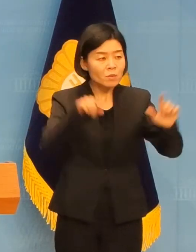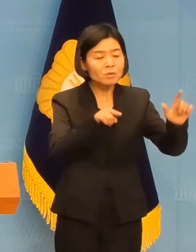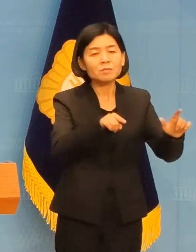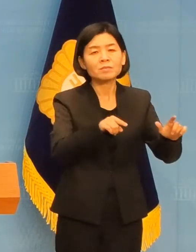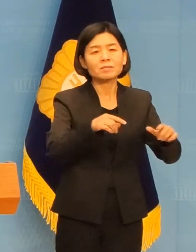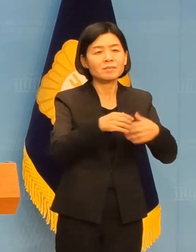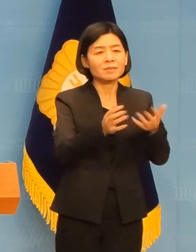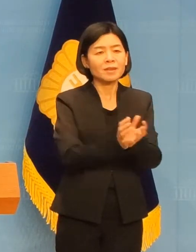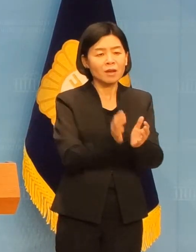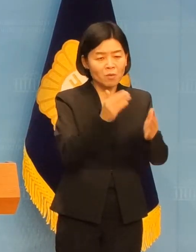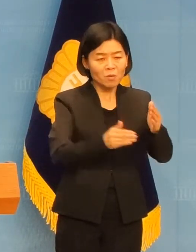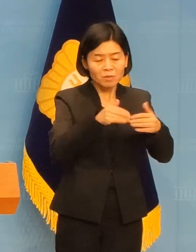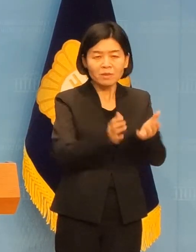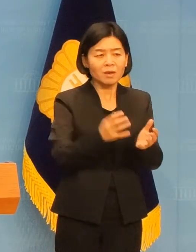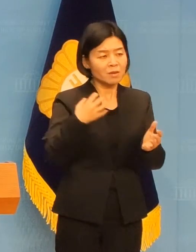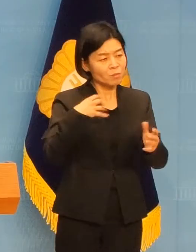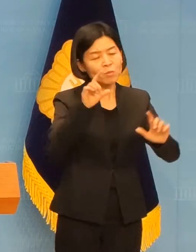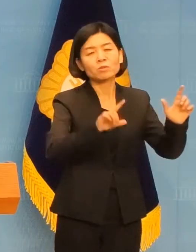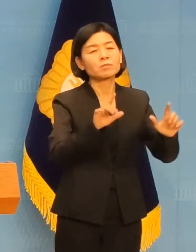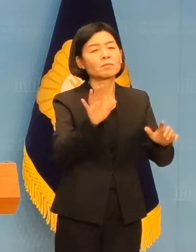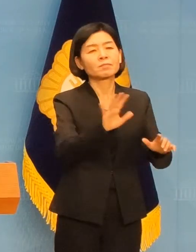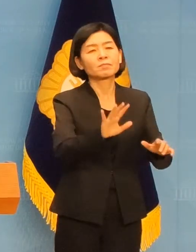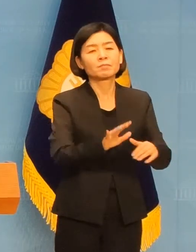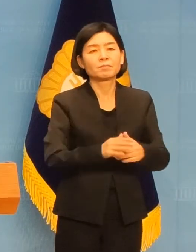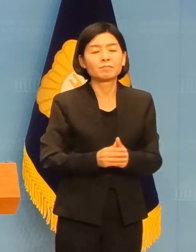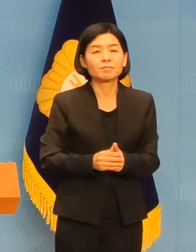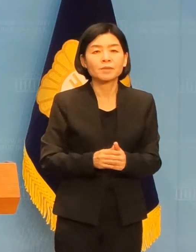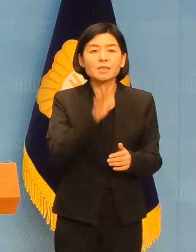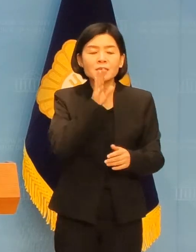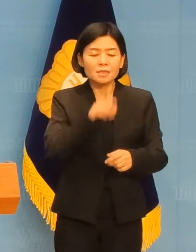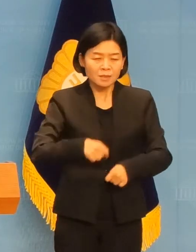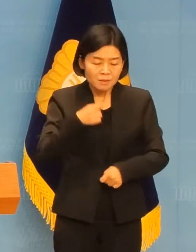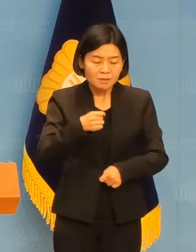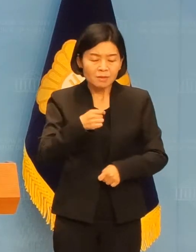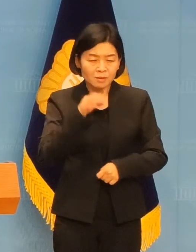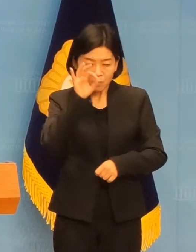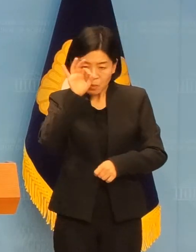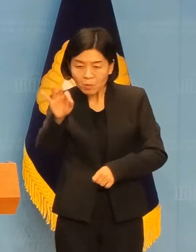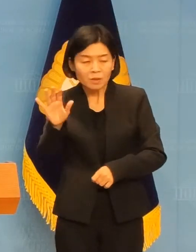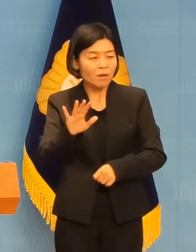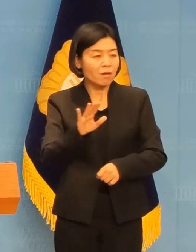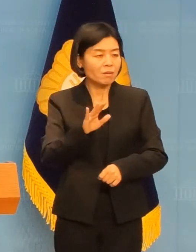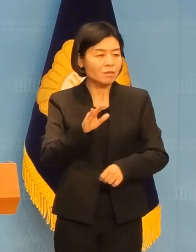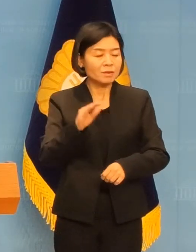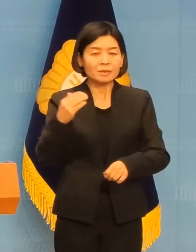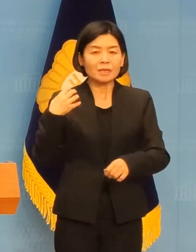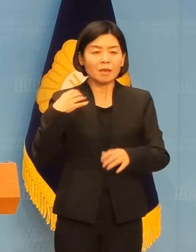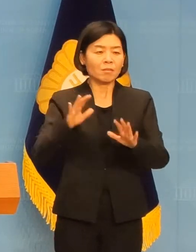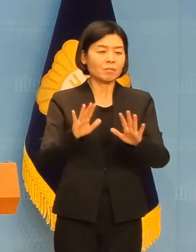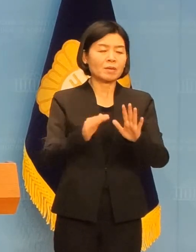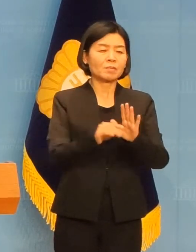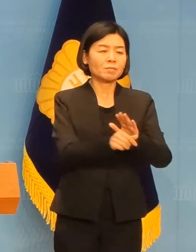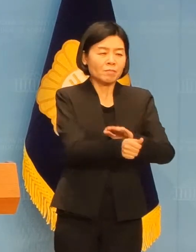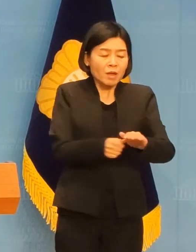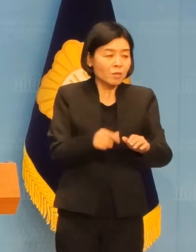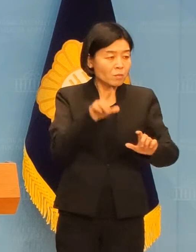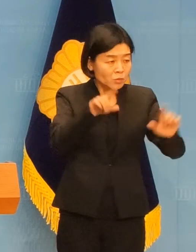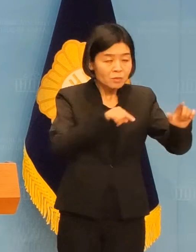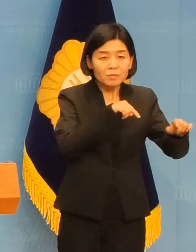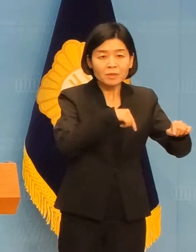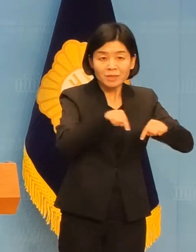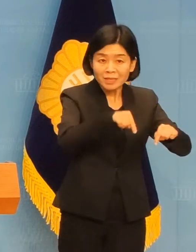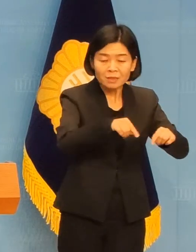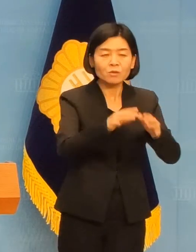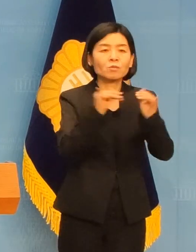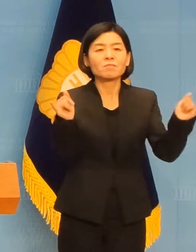모습과는 거리가 멉니다. 진실을 외면하고 책임을 회피하는 정치는 결국 국민의